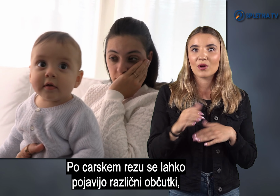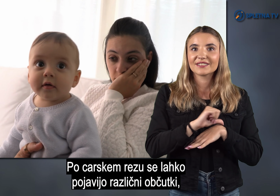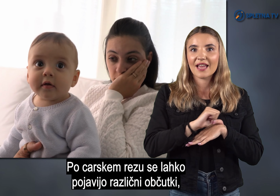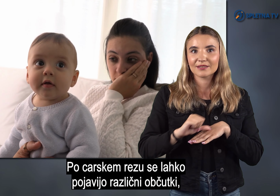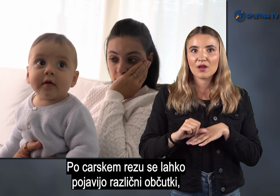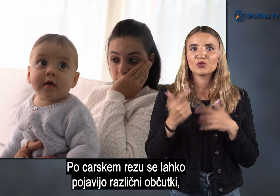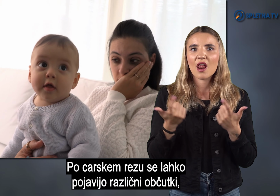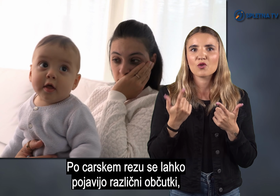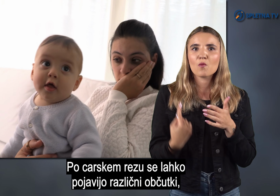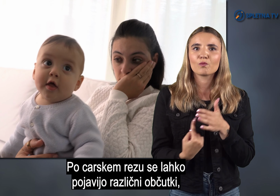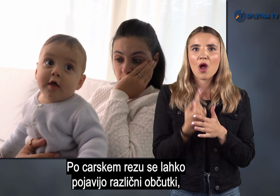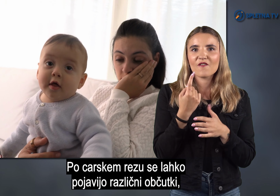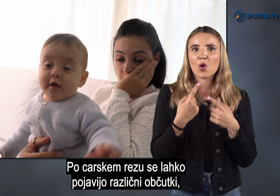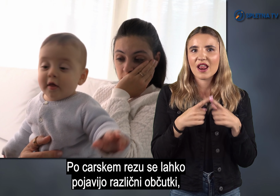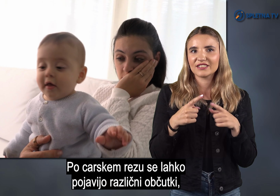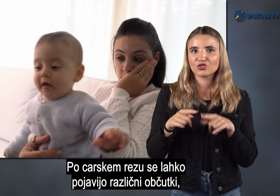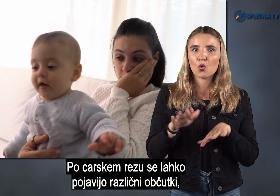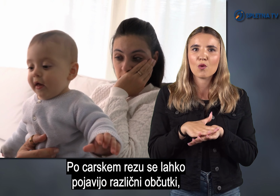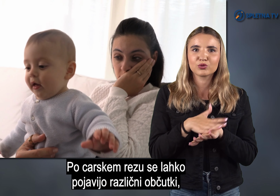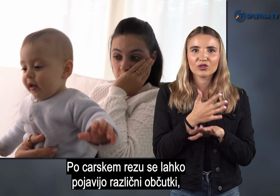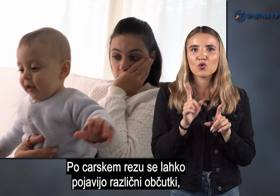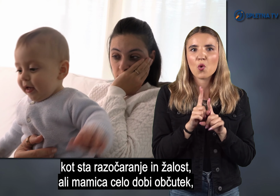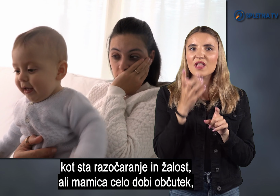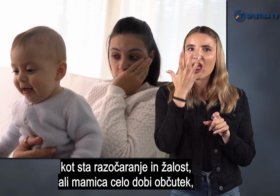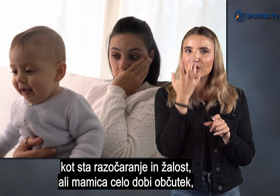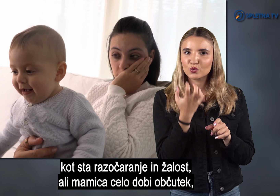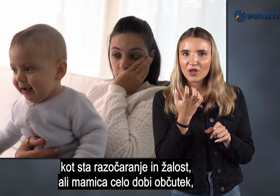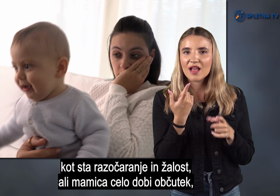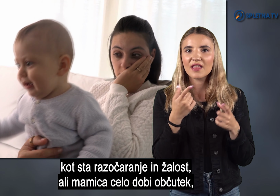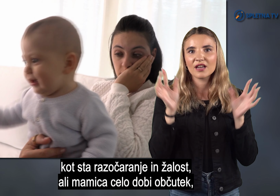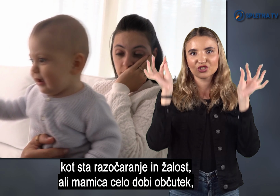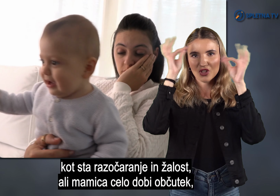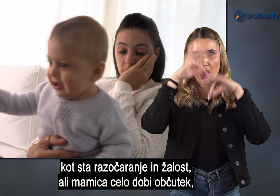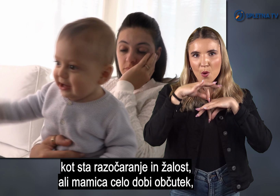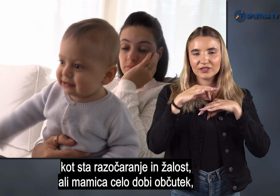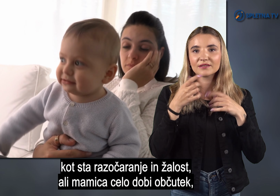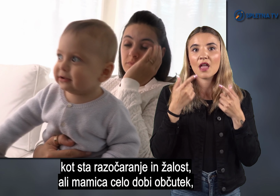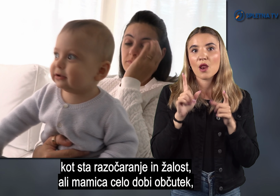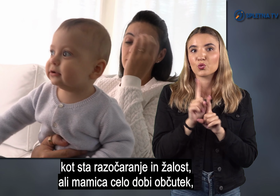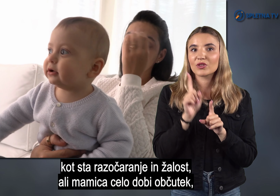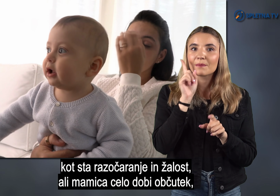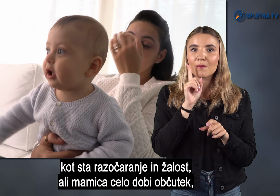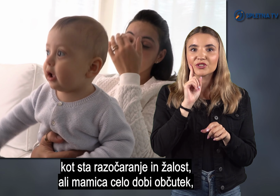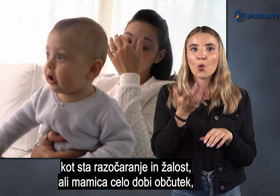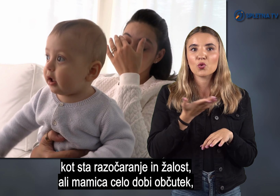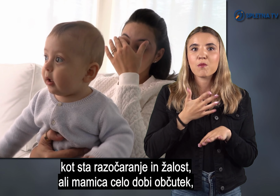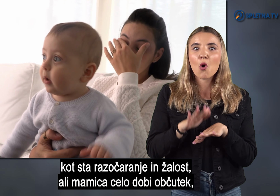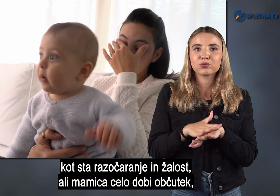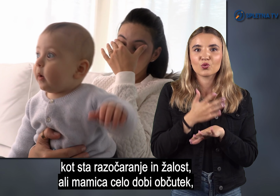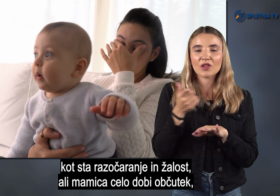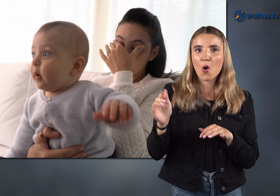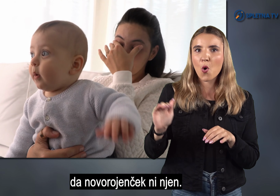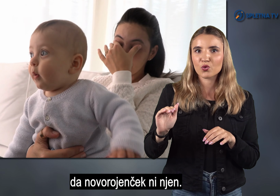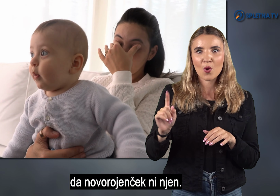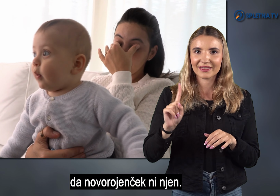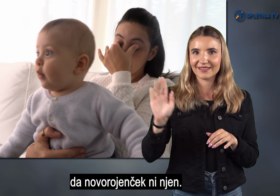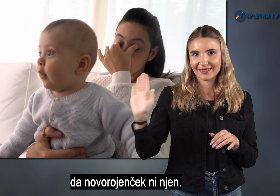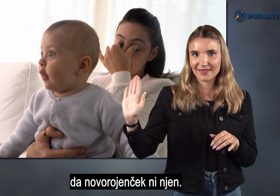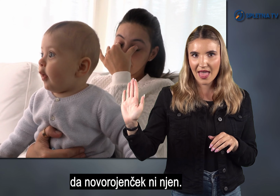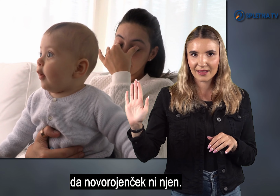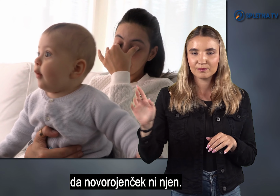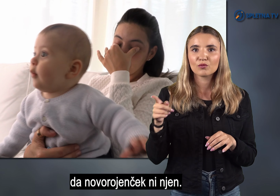Po carskem rezu se lahko pojavijo različni občutki, kot sta razočaranje in žalost, ali mamica celo dobi občutek, da novorojenček